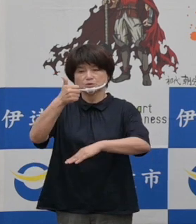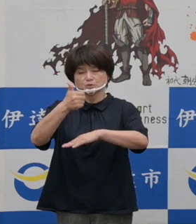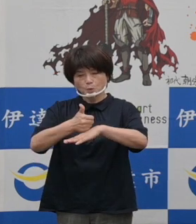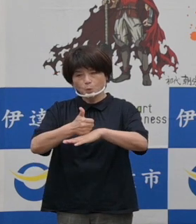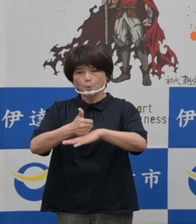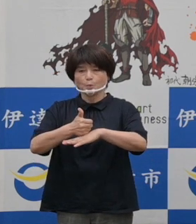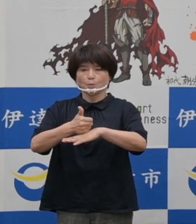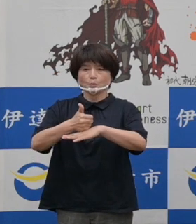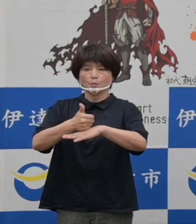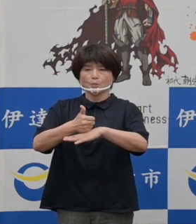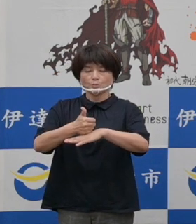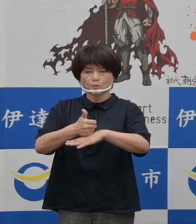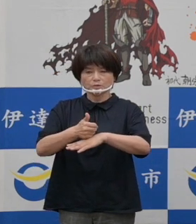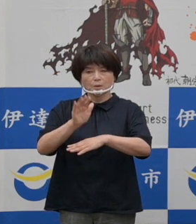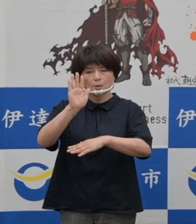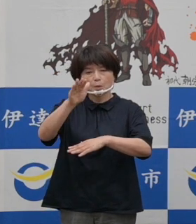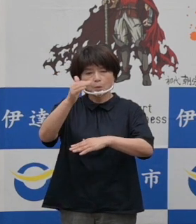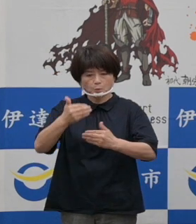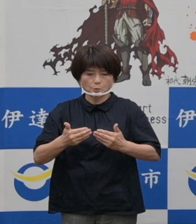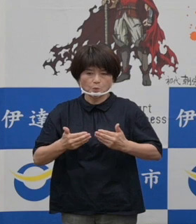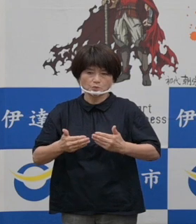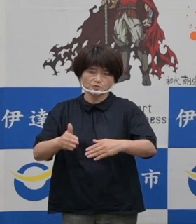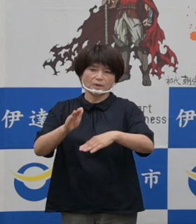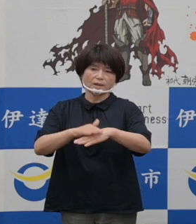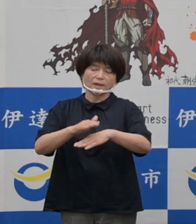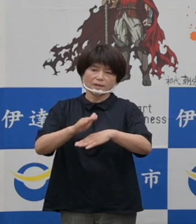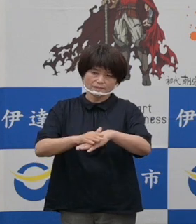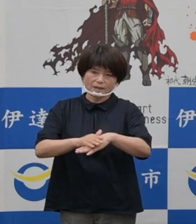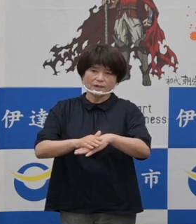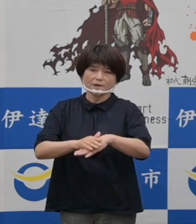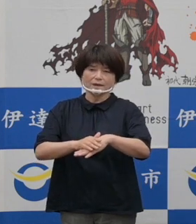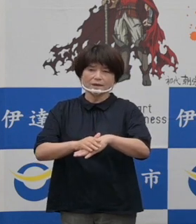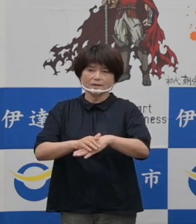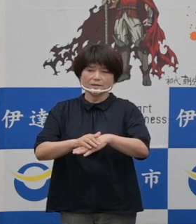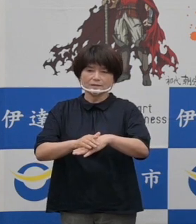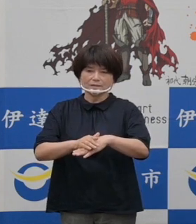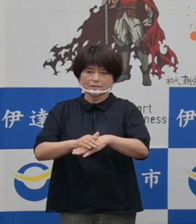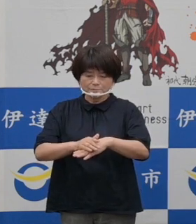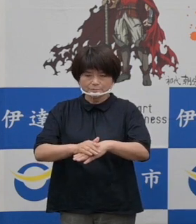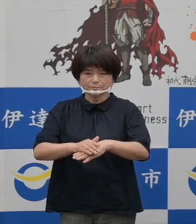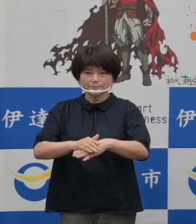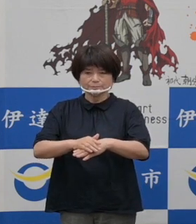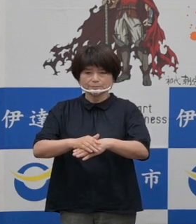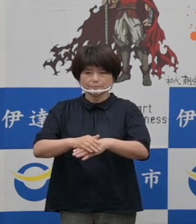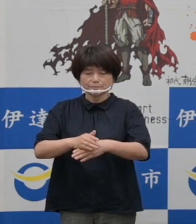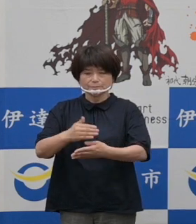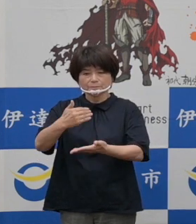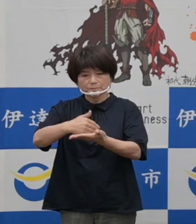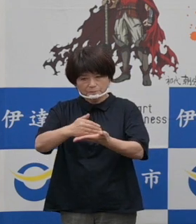あ、今後への進め方というか、その辺をお話しいただければ。